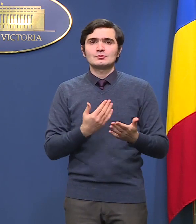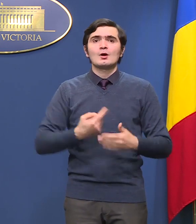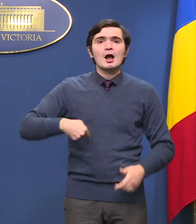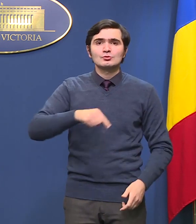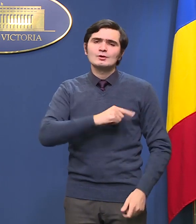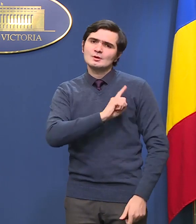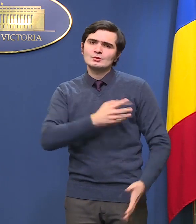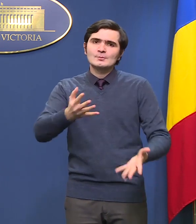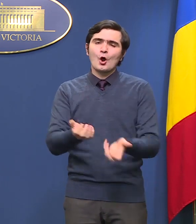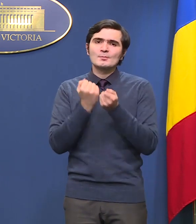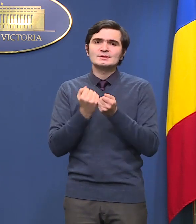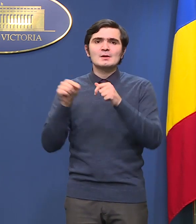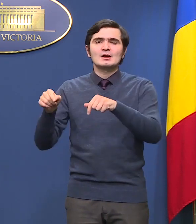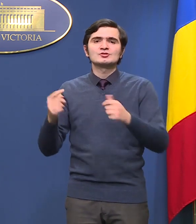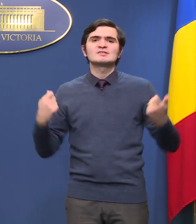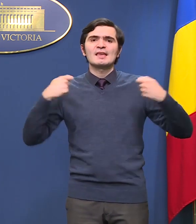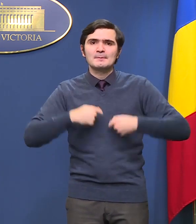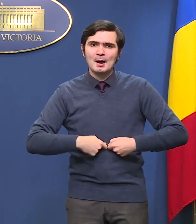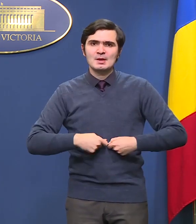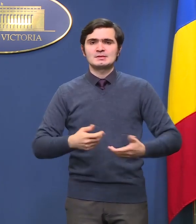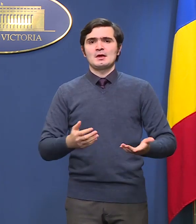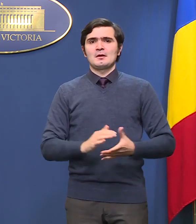să obținem aceste echipamente,